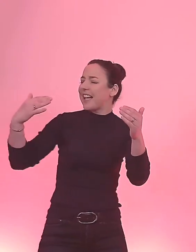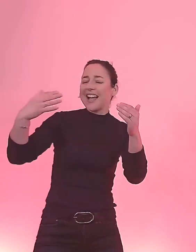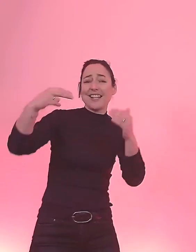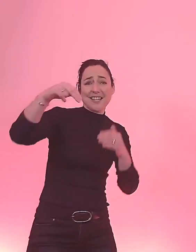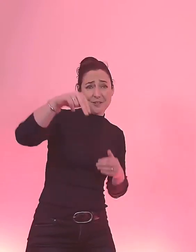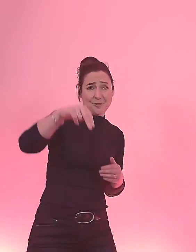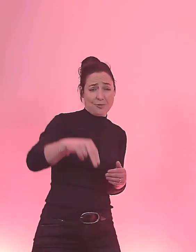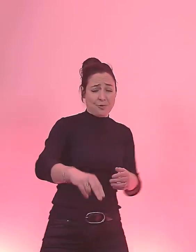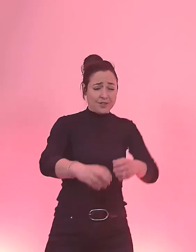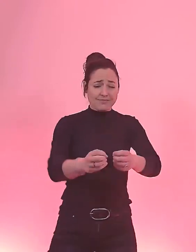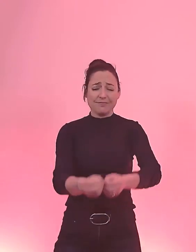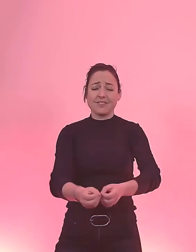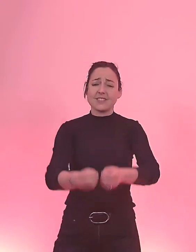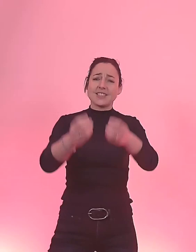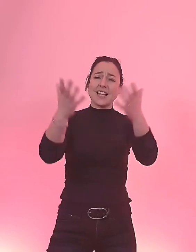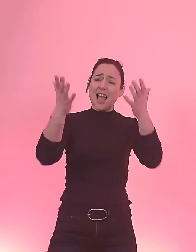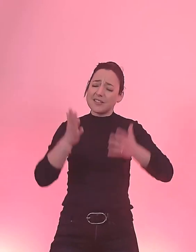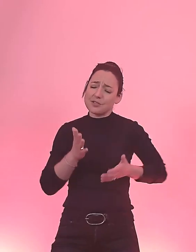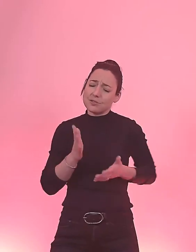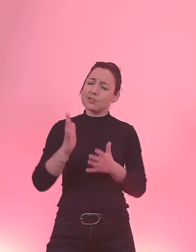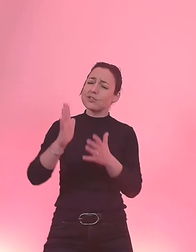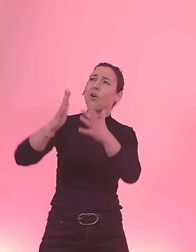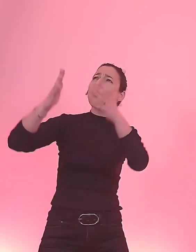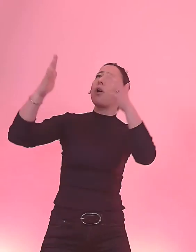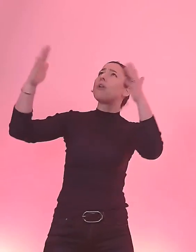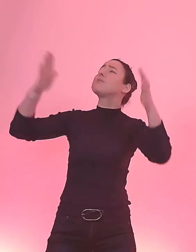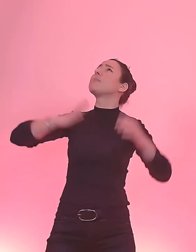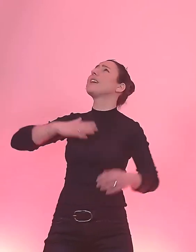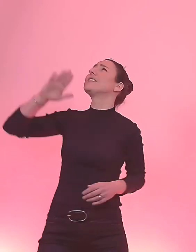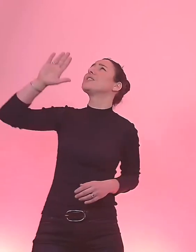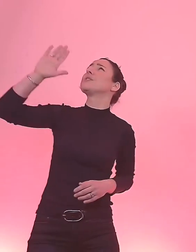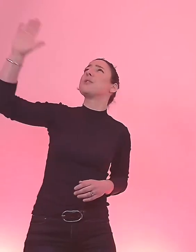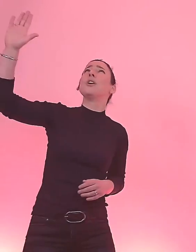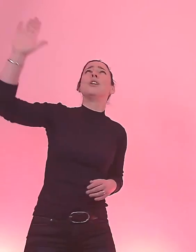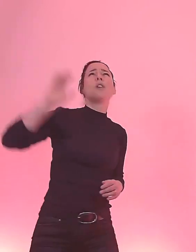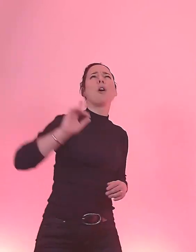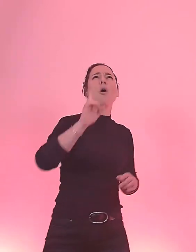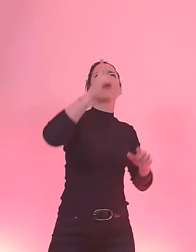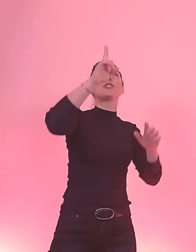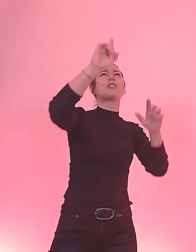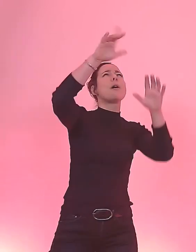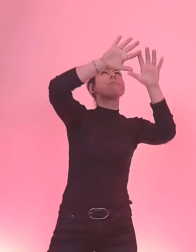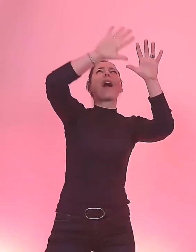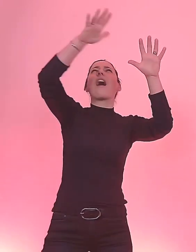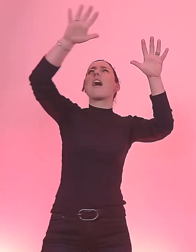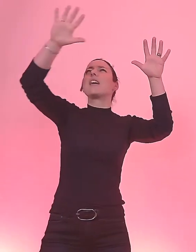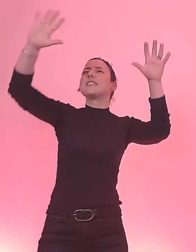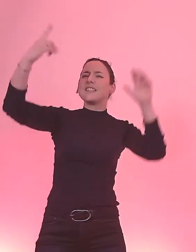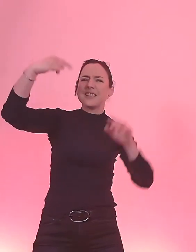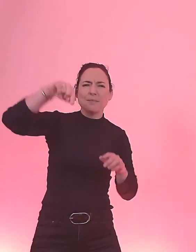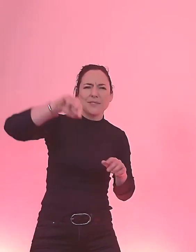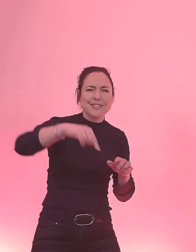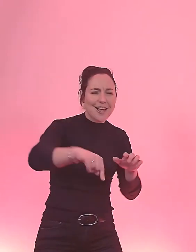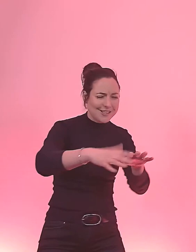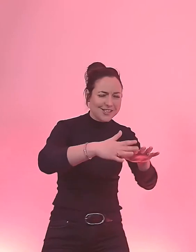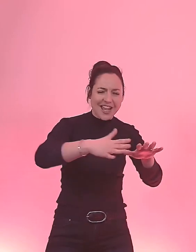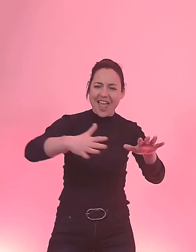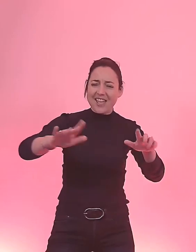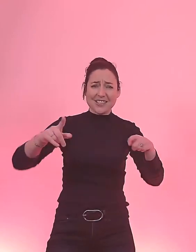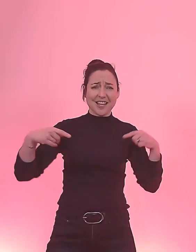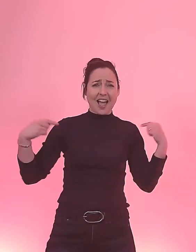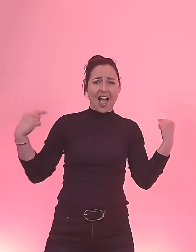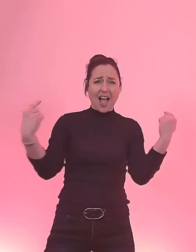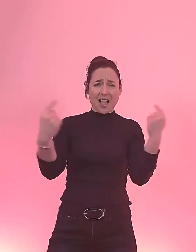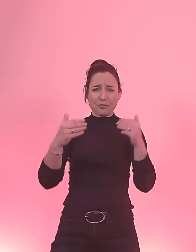tot aan het natuurlijk zo groot in de vol sturen de diensten